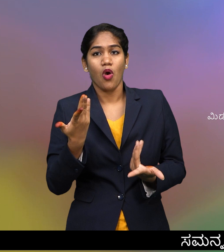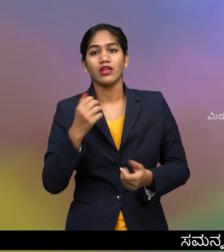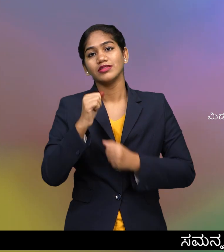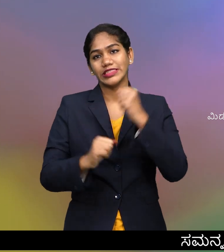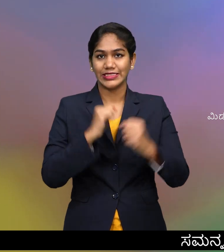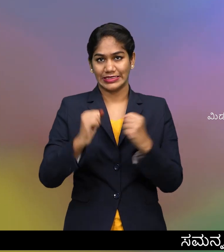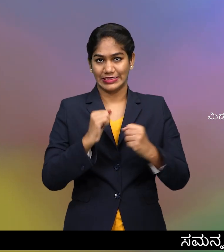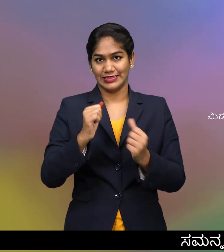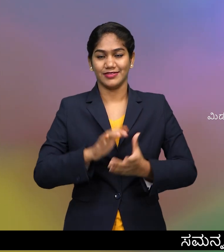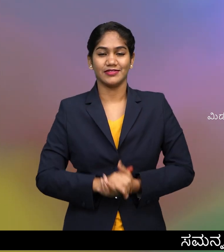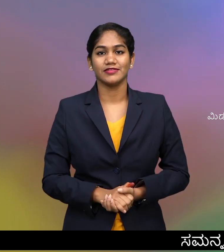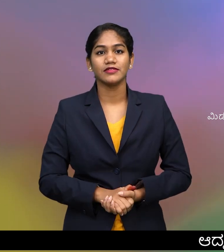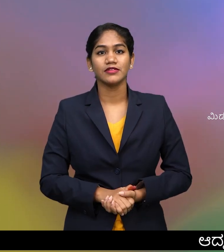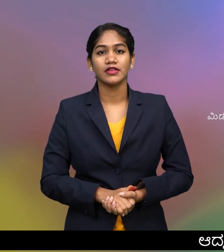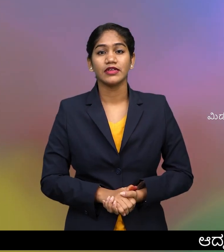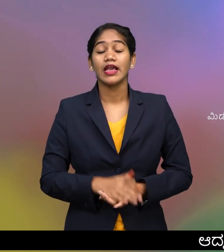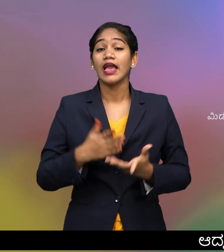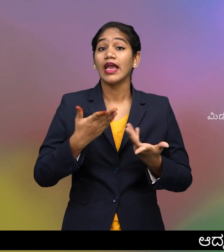ಸಮನ್ವಯಗೊಳಿಸುತ್ತದೆ. ಆದ್ದರಿಂದ ದೇಹದ